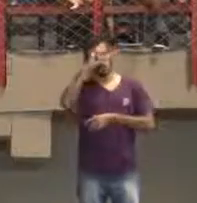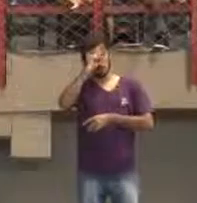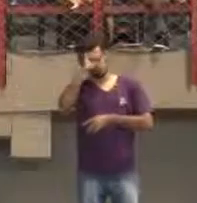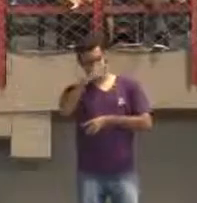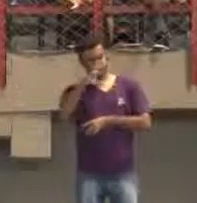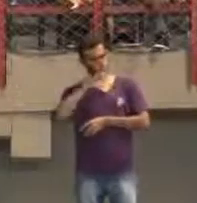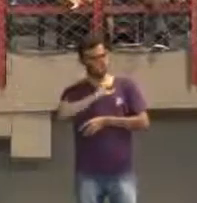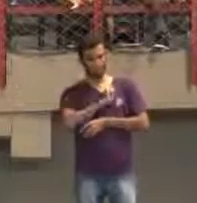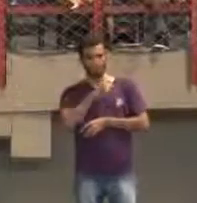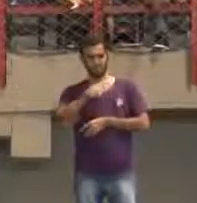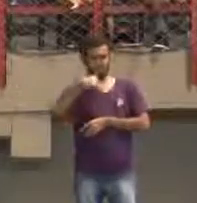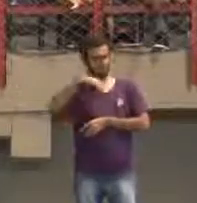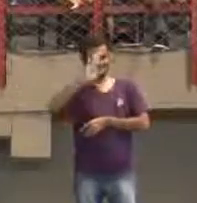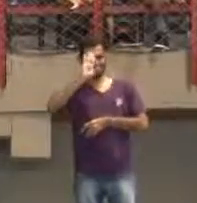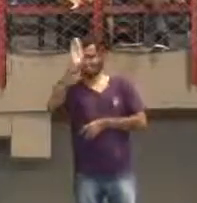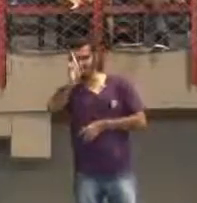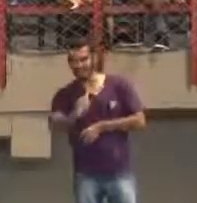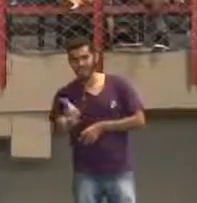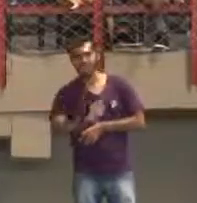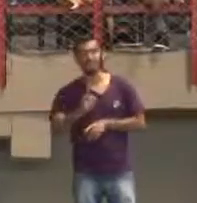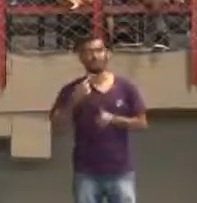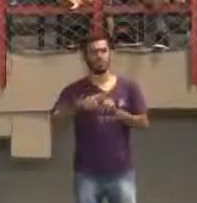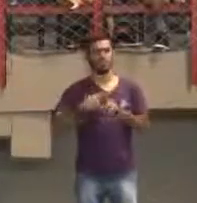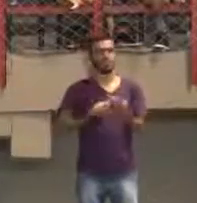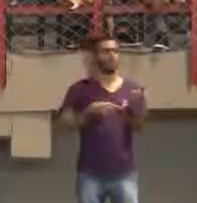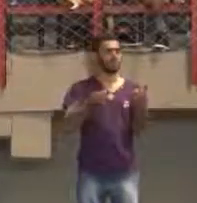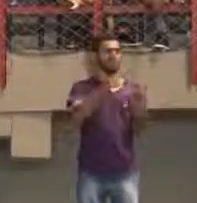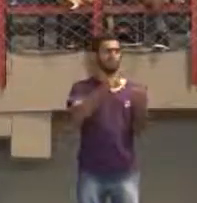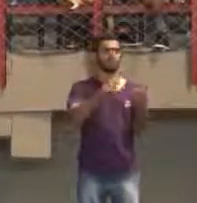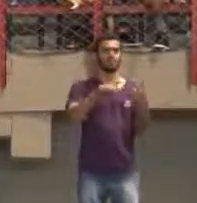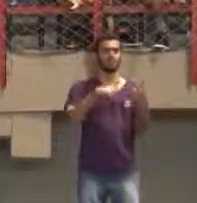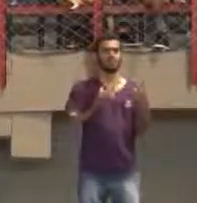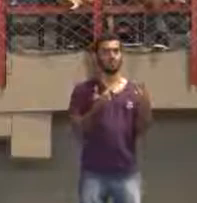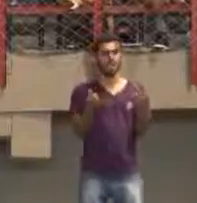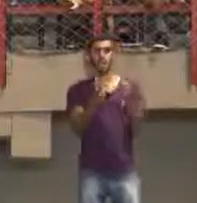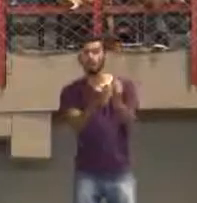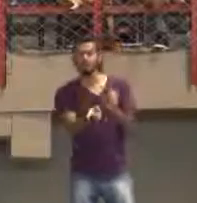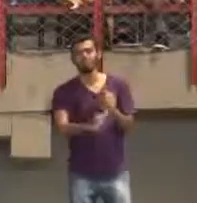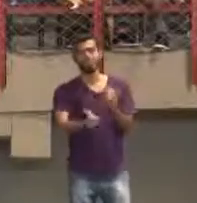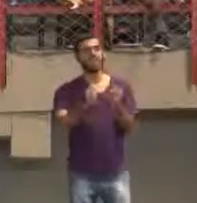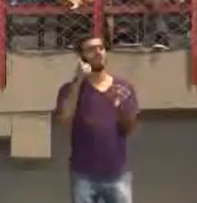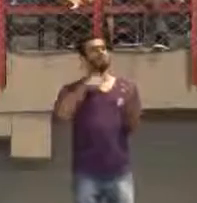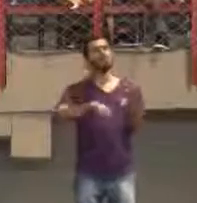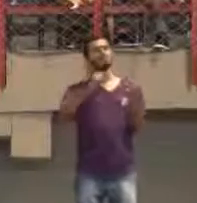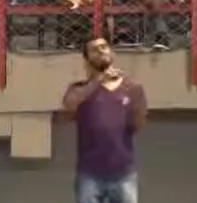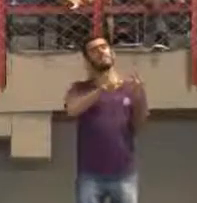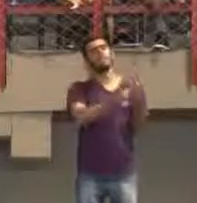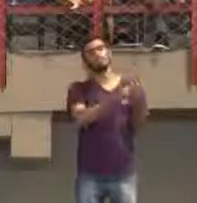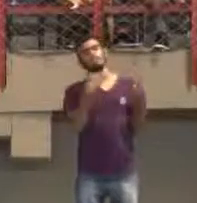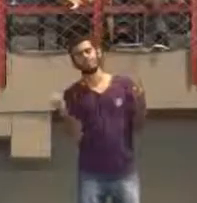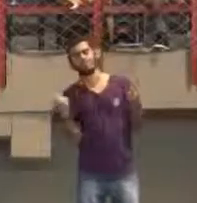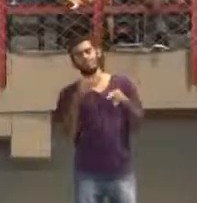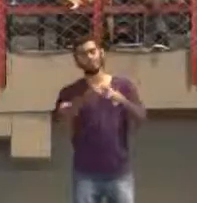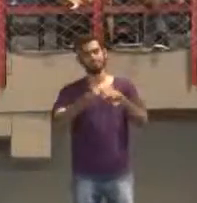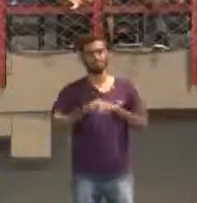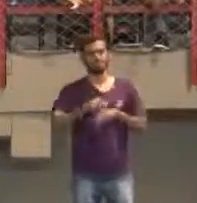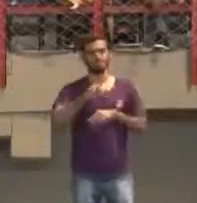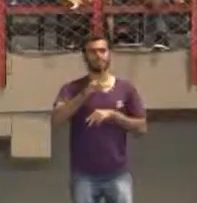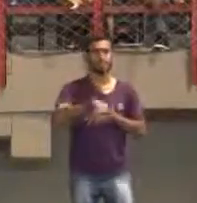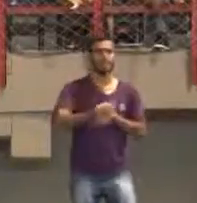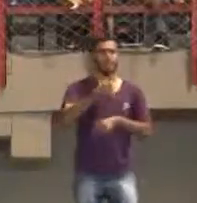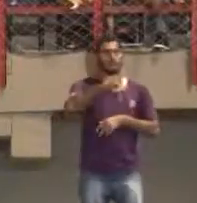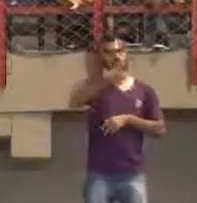prevalece já que o casal não fica junto Ela morre não é e acaba entrando como primeiro